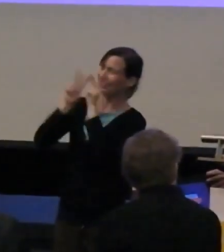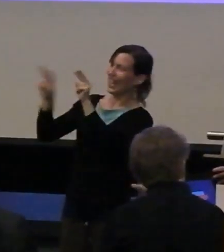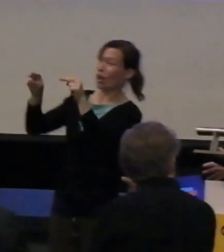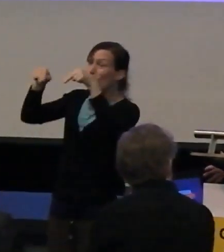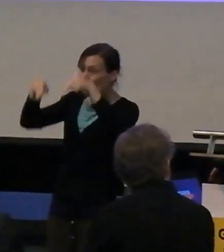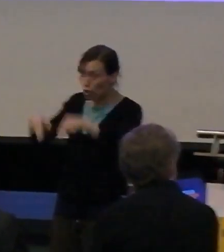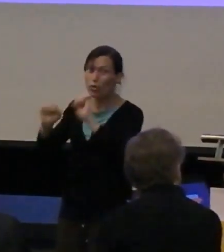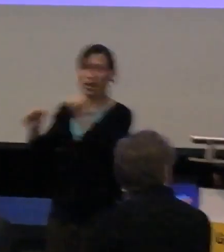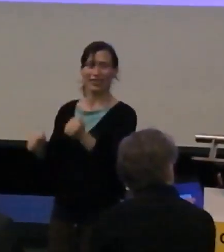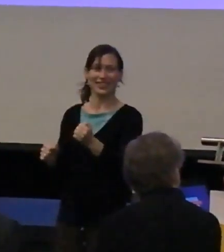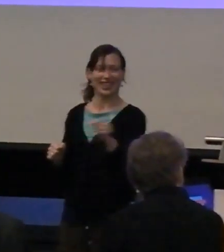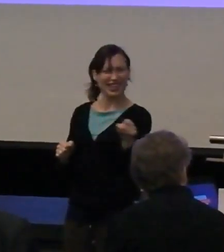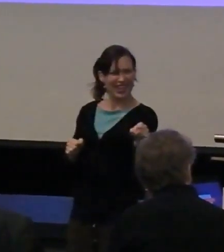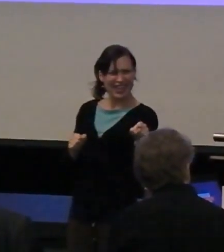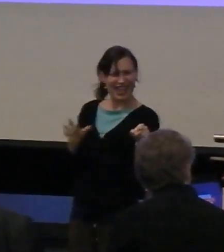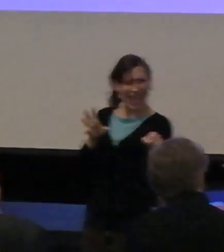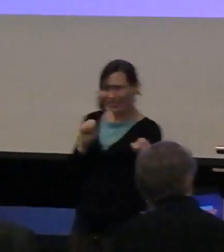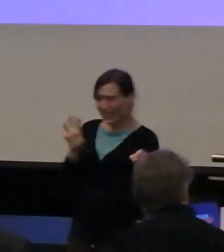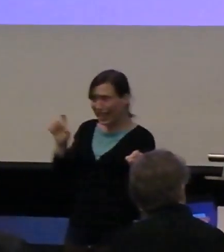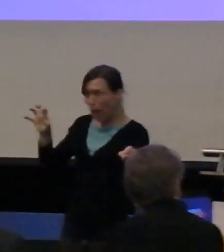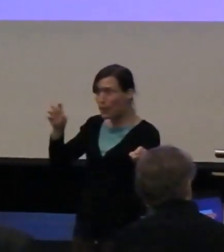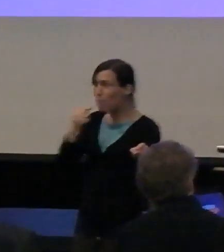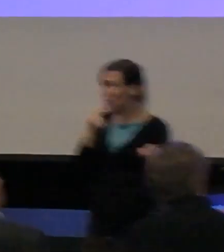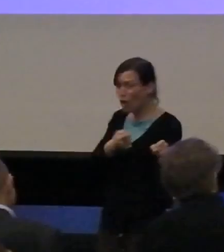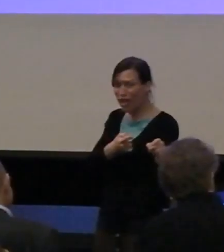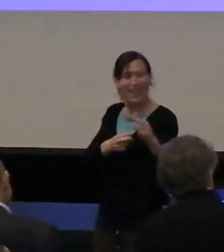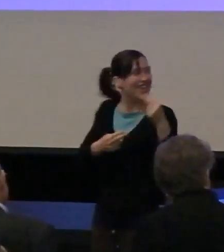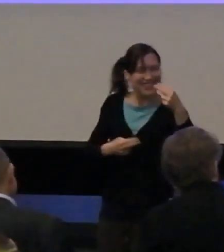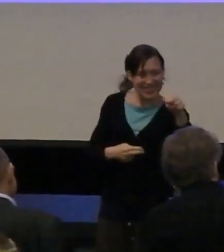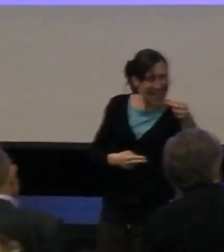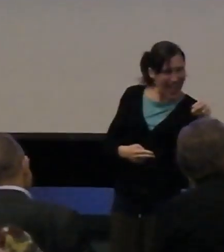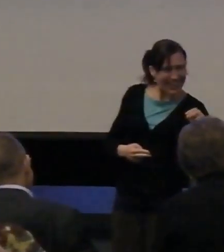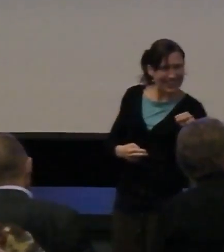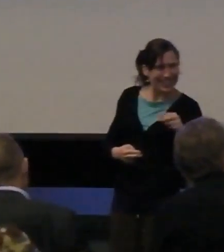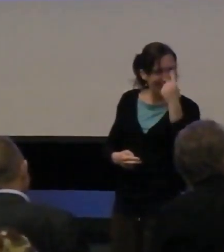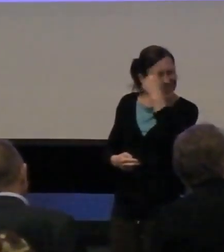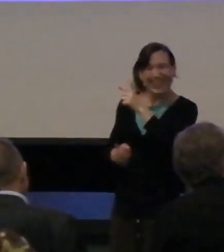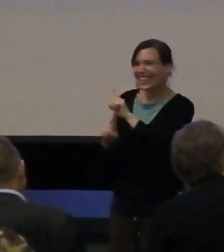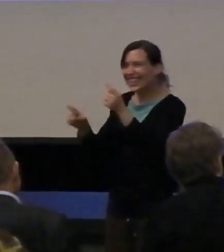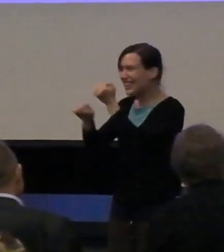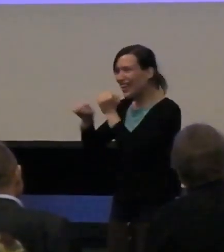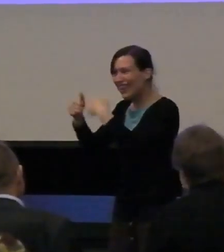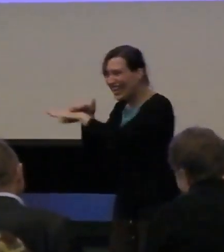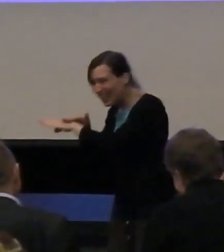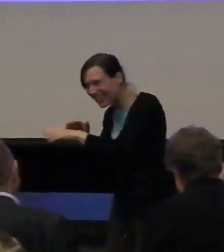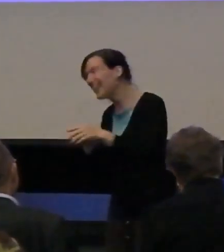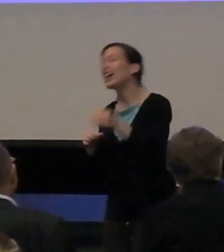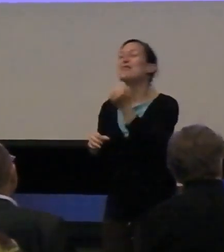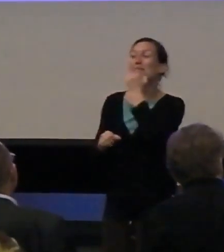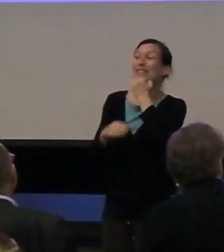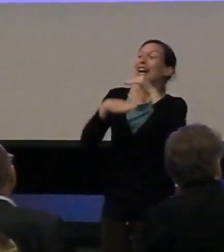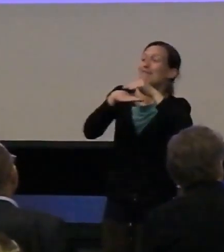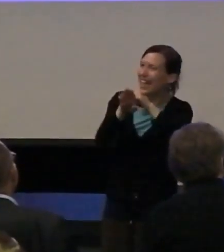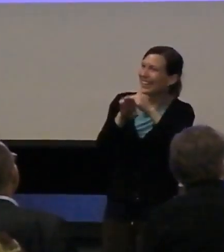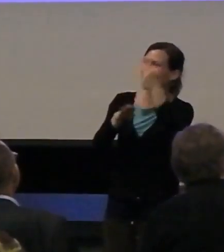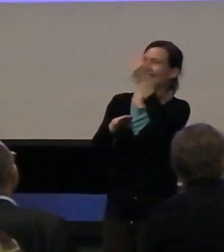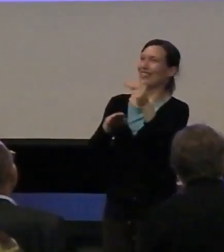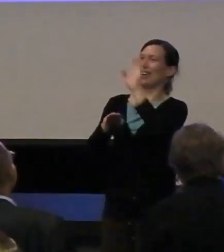nog. Nee, de werken. De werken hangen niet in Gemmen, neem ik aan. De werken hangen hier. Het filmpje is in